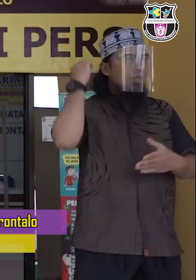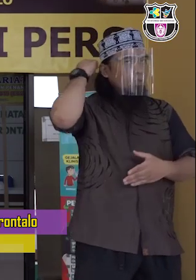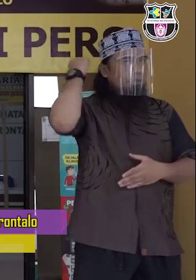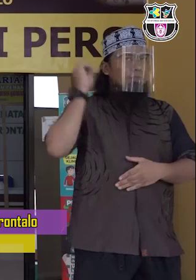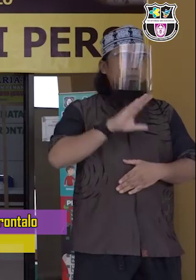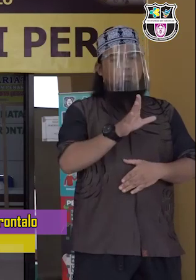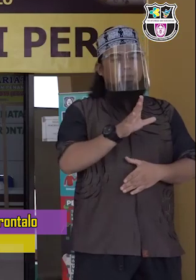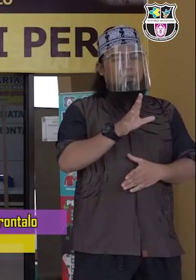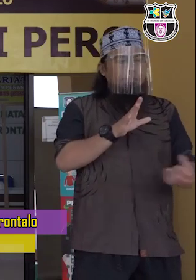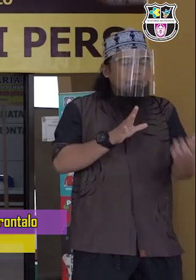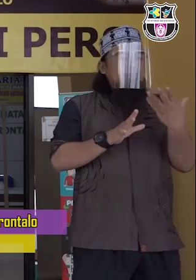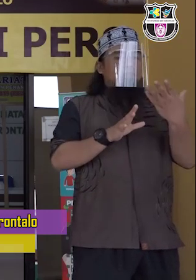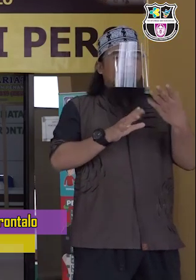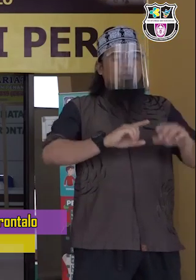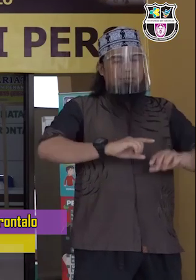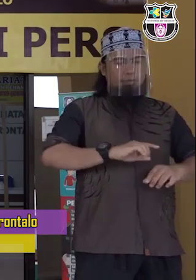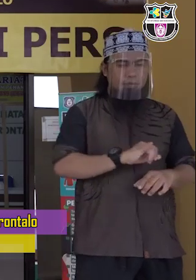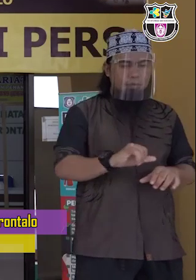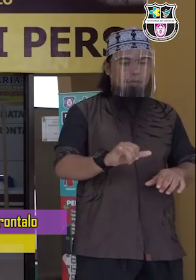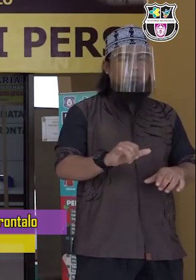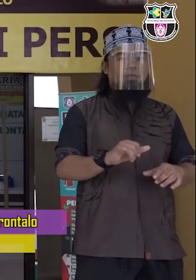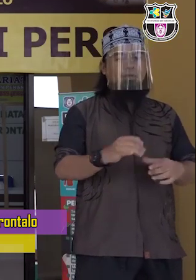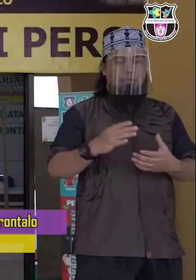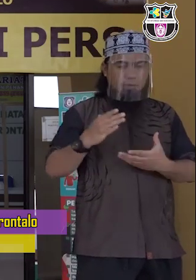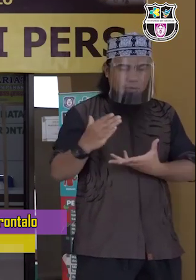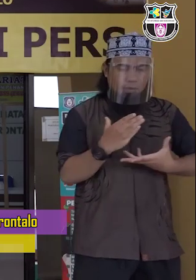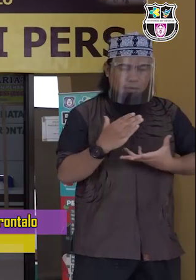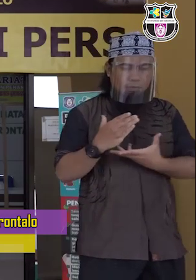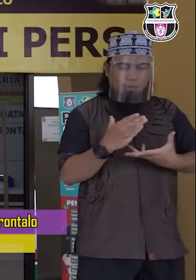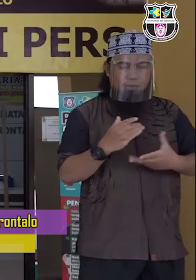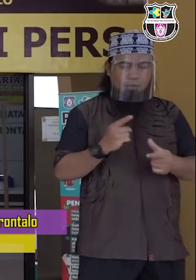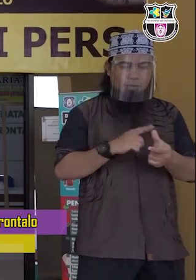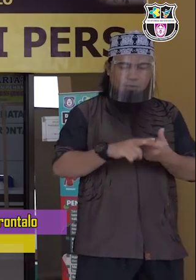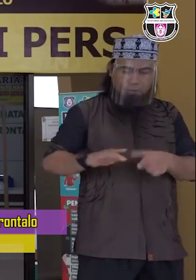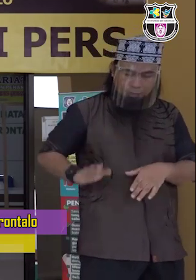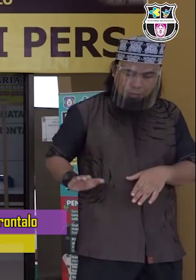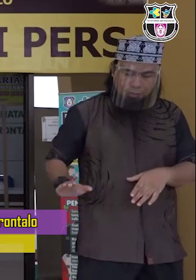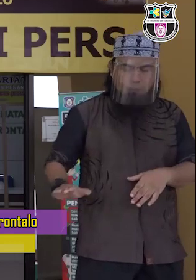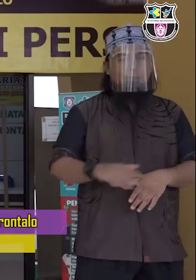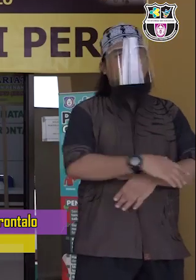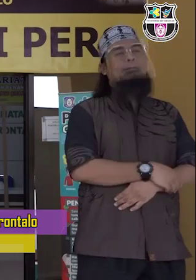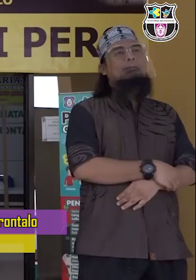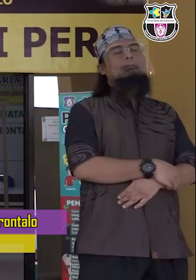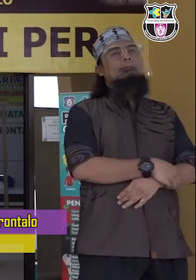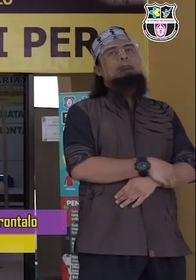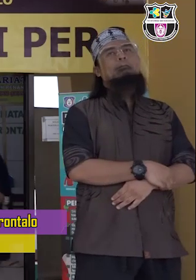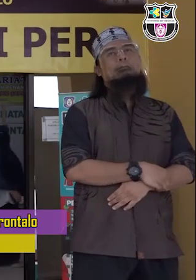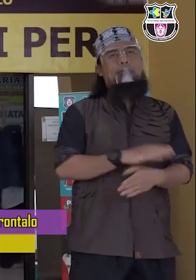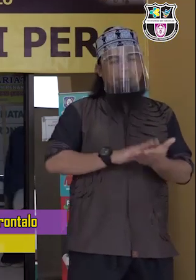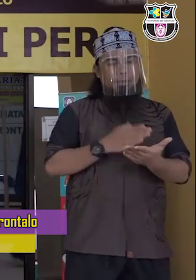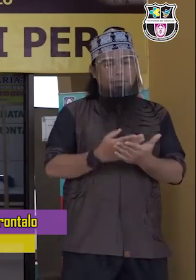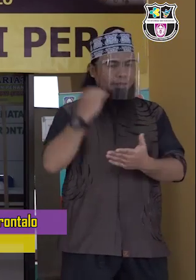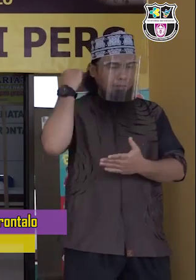Tidak usah takut, tidak usah cemas, malah kita lebih tahu, lebih cepat ibu itu bisa kita